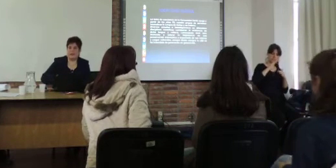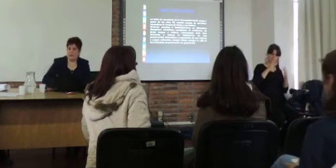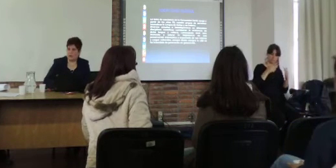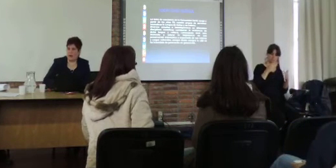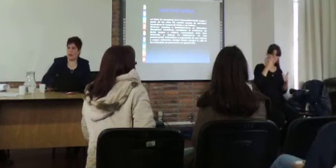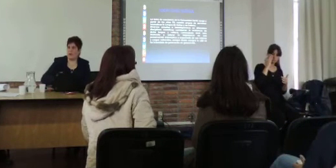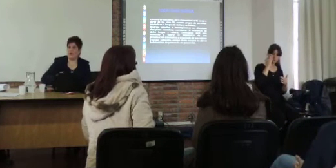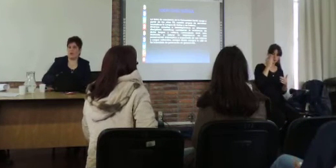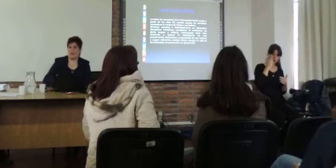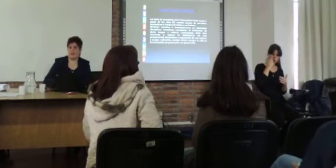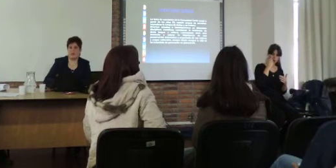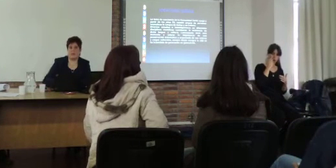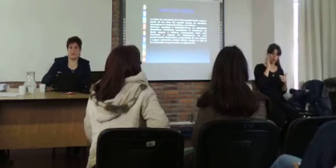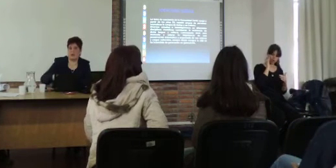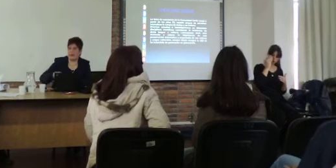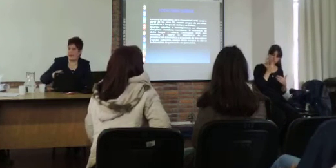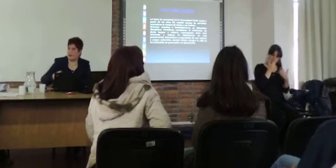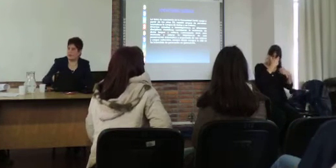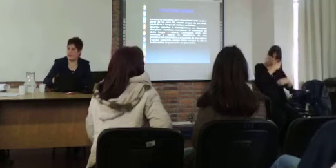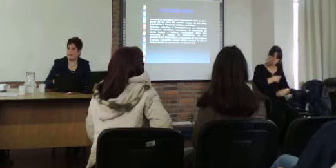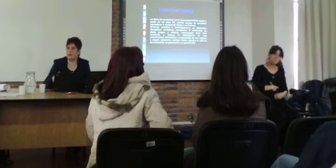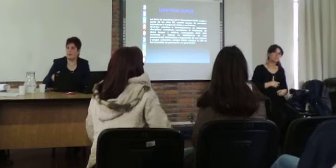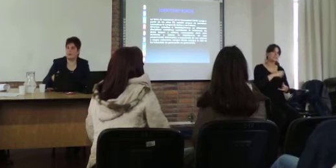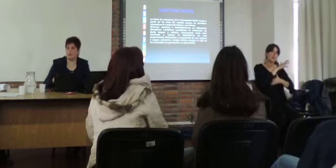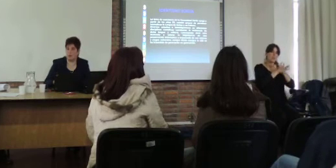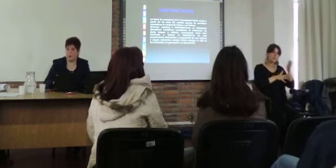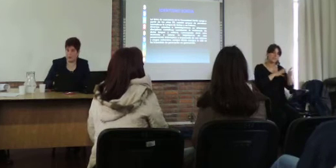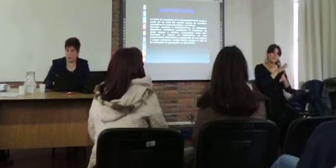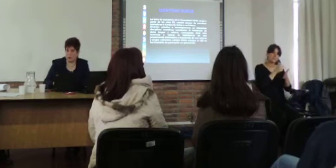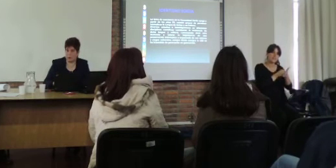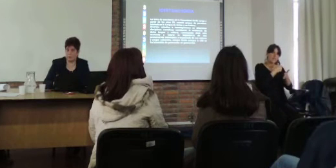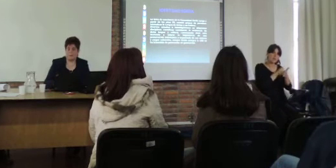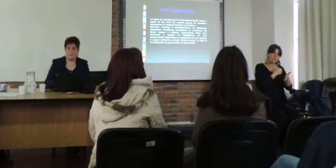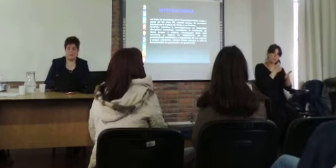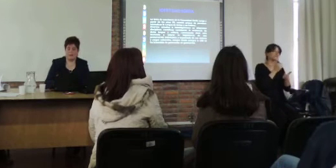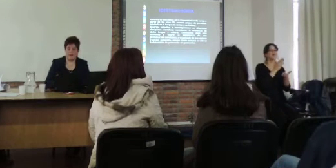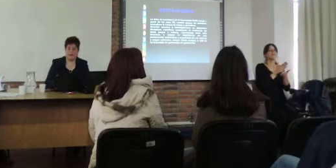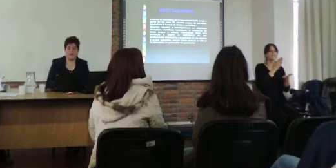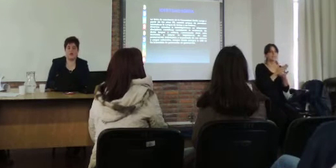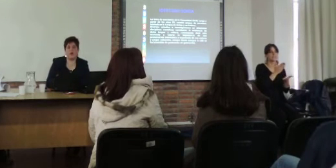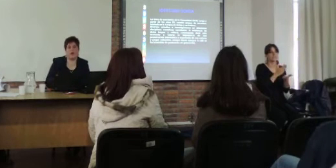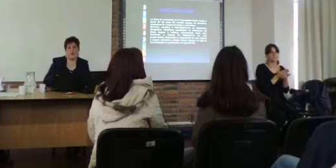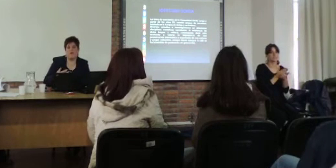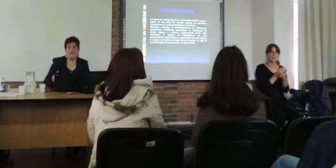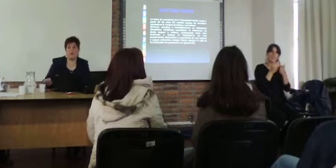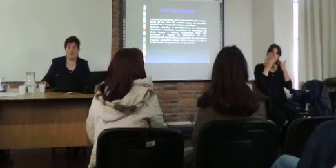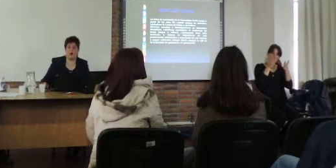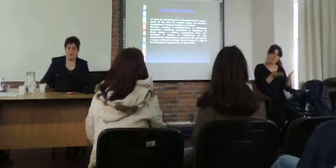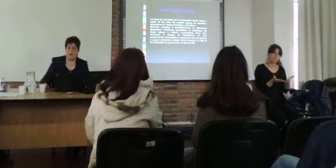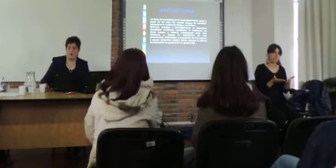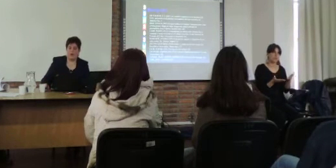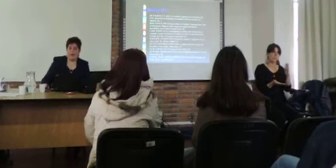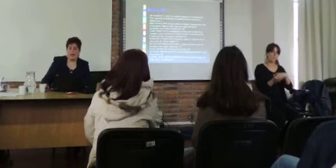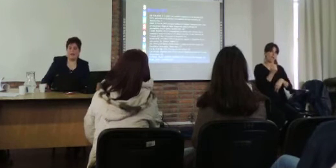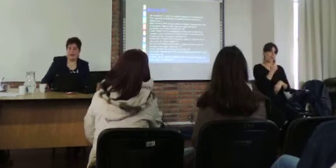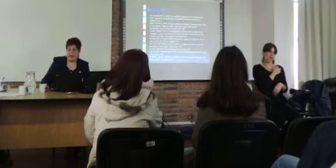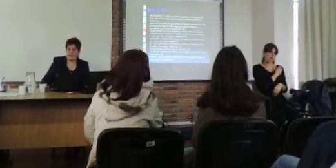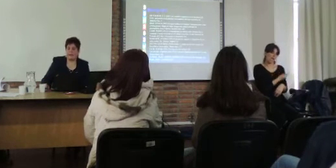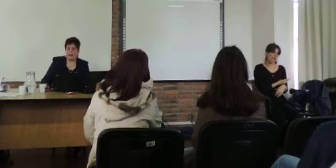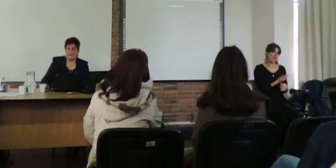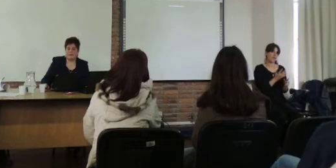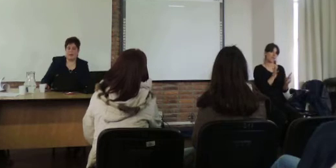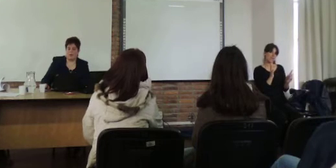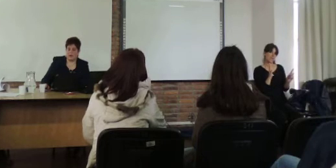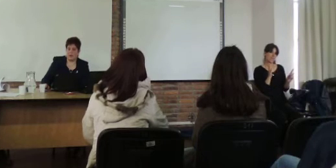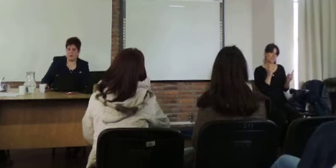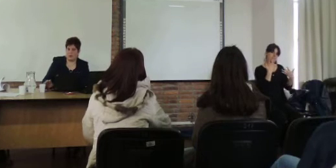reconocerse, hablante de otra lengua, reconocerse una persona que está en constante lucha por sus derechos, ¿sí? Y eso es lo que lo conforma como